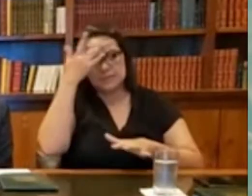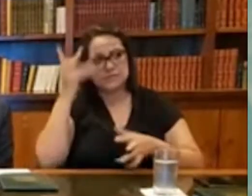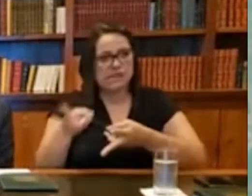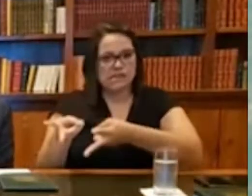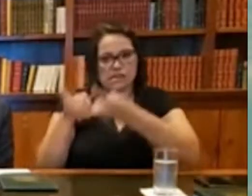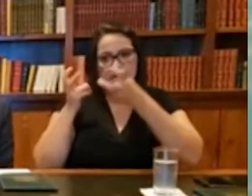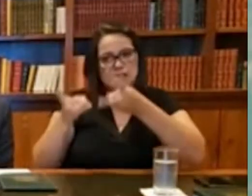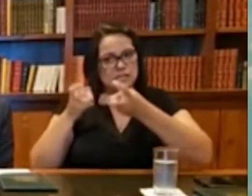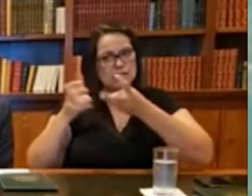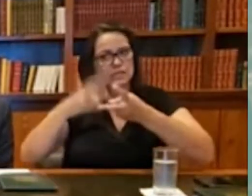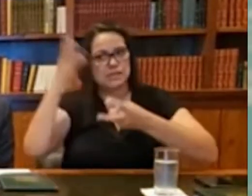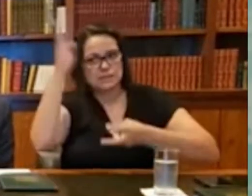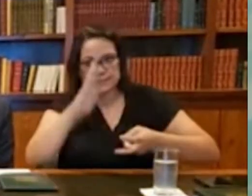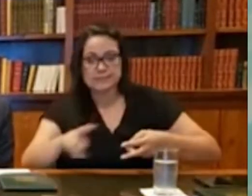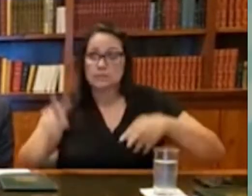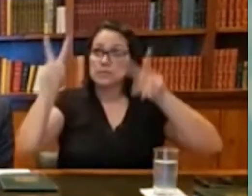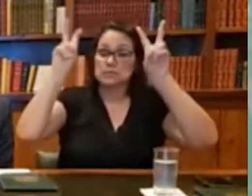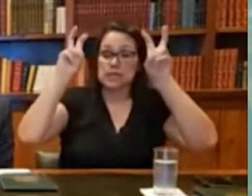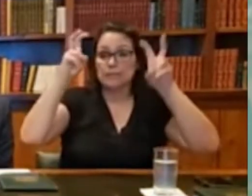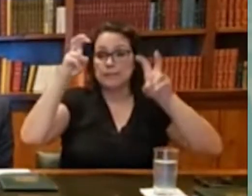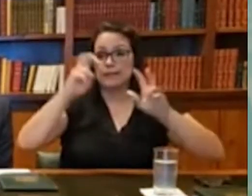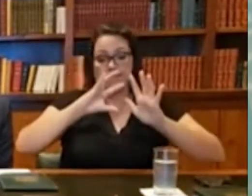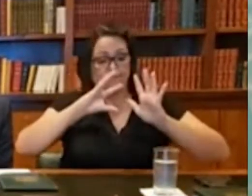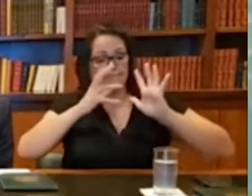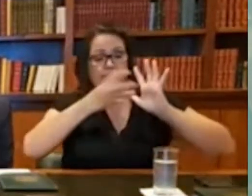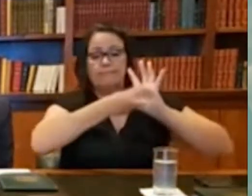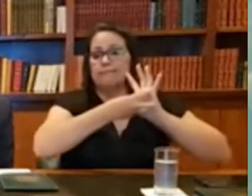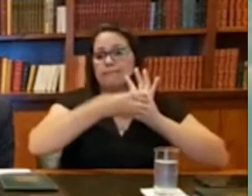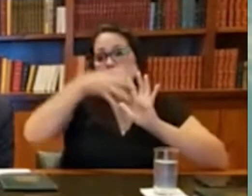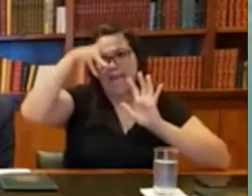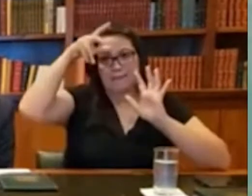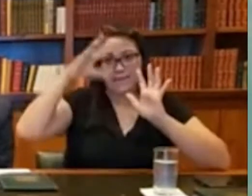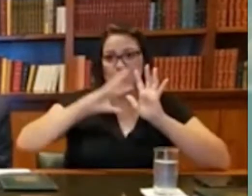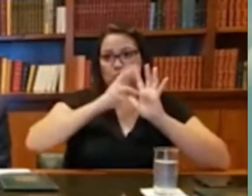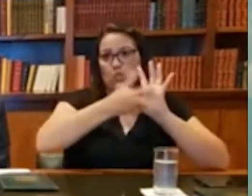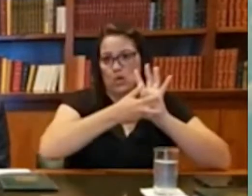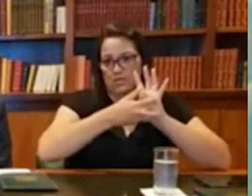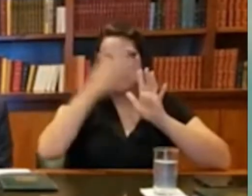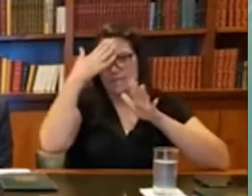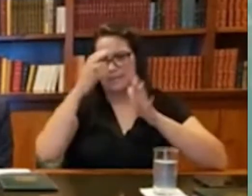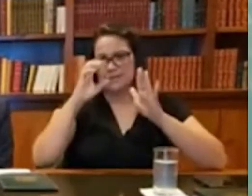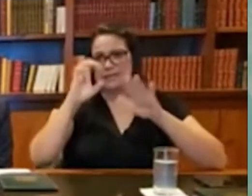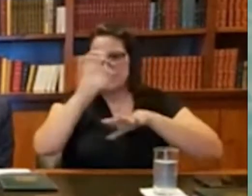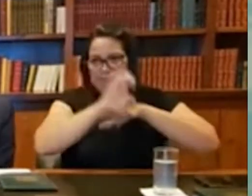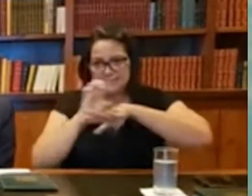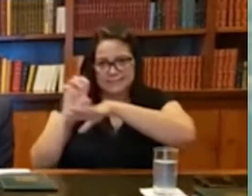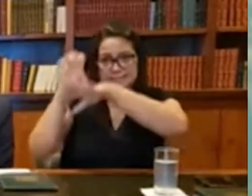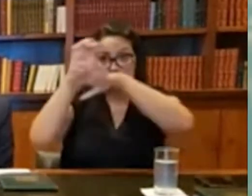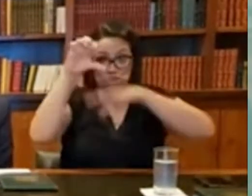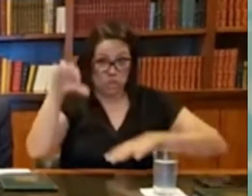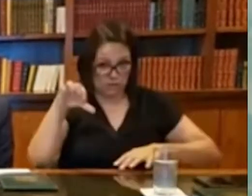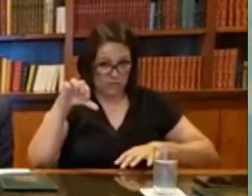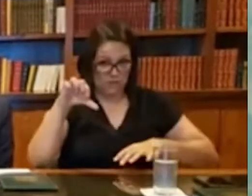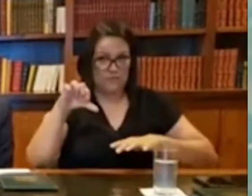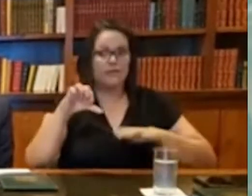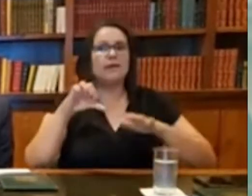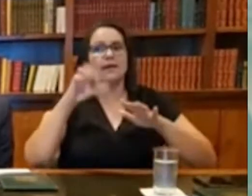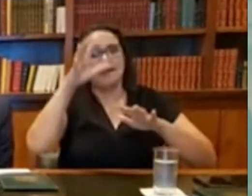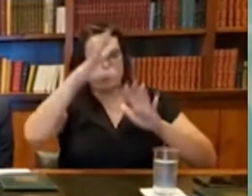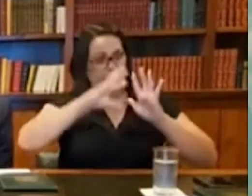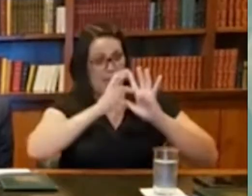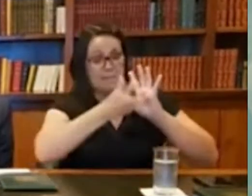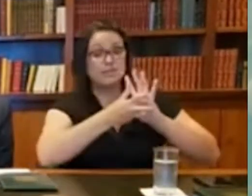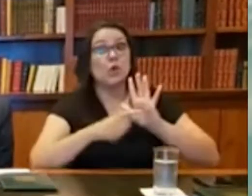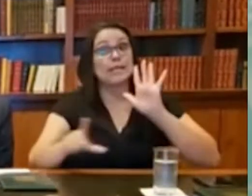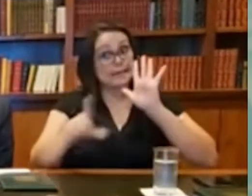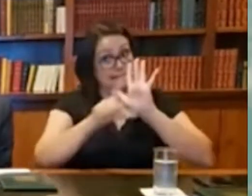equivocada na questão da Amazônia Legal, por exemplo. São 9 estados da Amazônia Legal. Tudo que acontece de errado na Amazônia, em